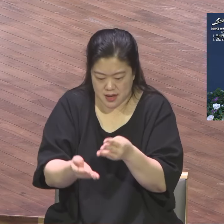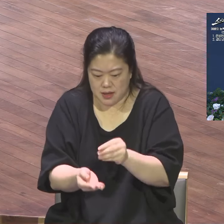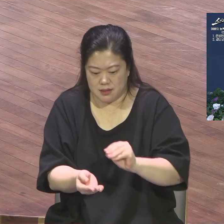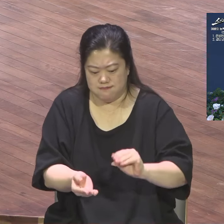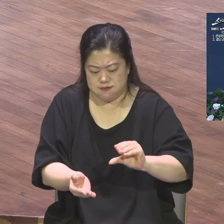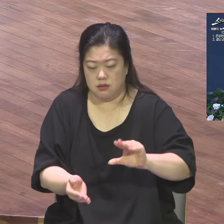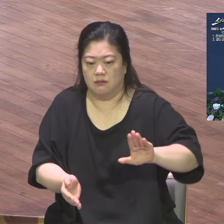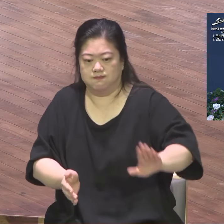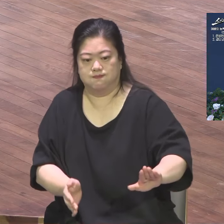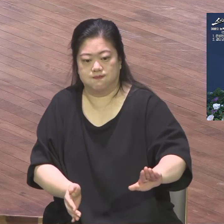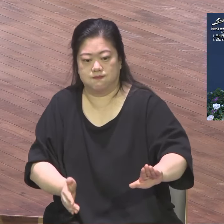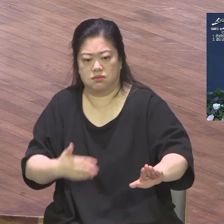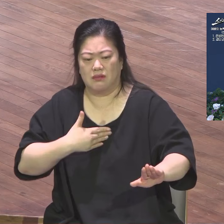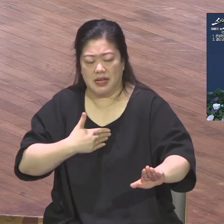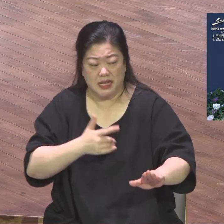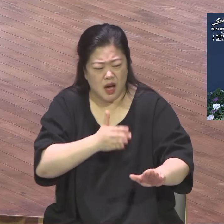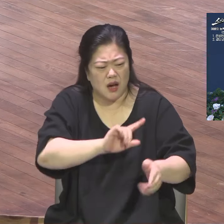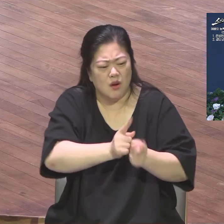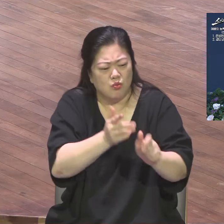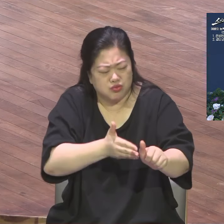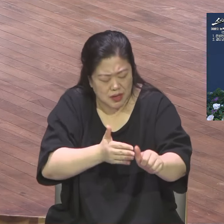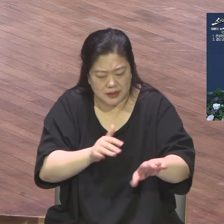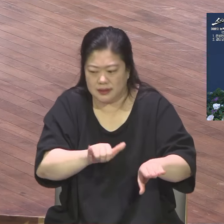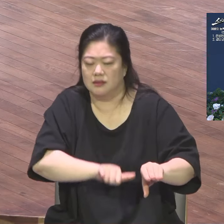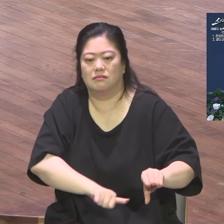배째라 안 해요.